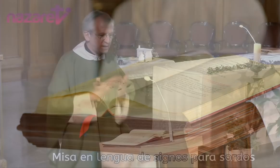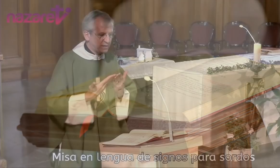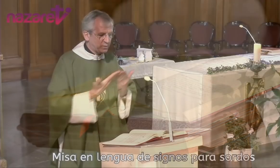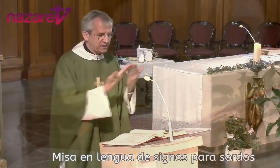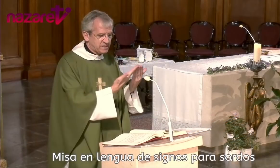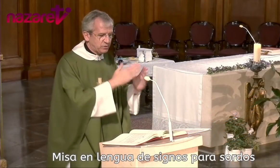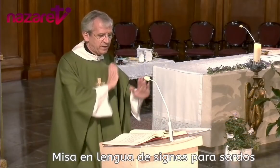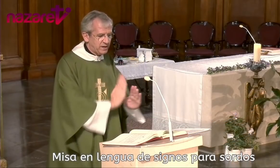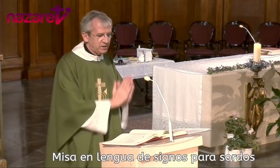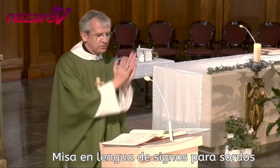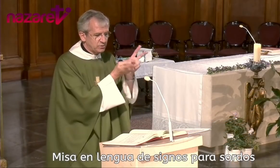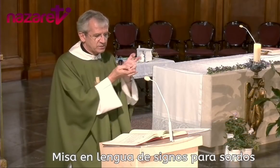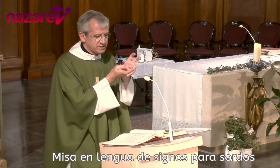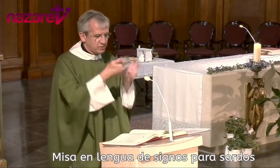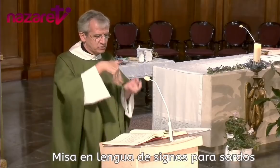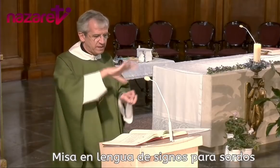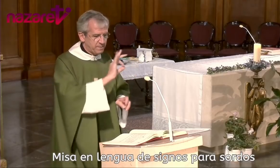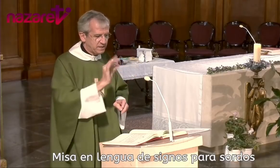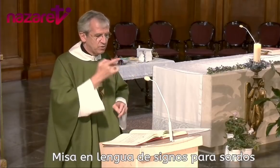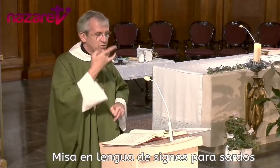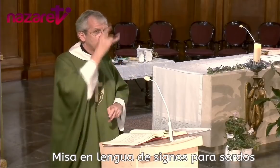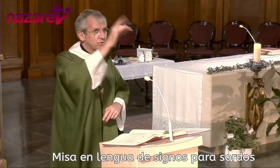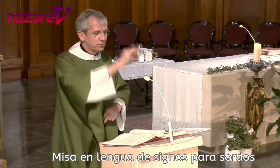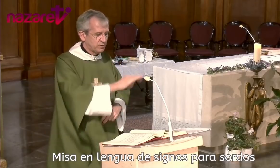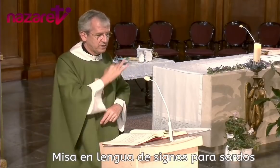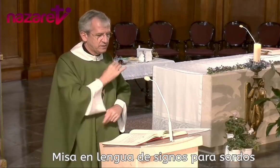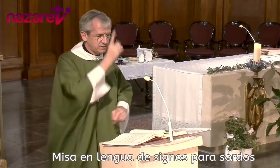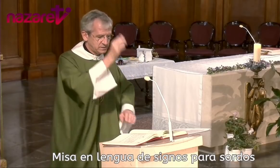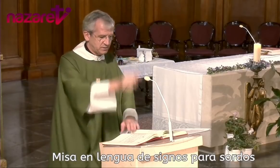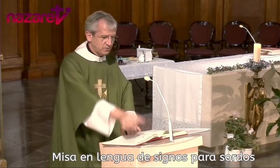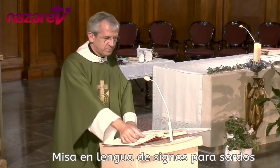Lectura del Santo Evangelio según San Mateo. Gloria a ti, Señor.